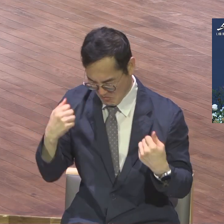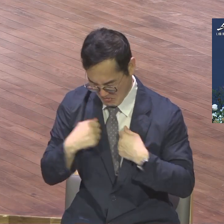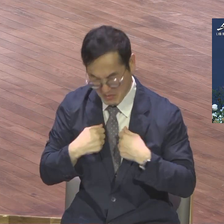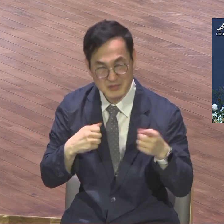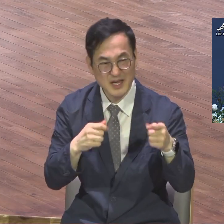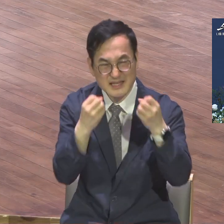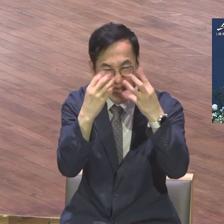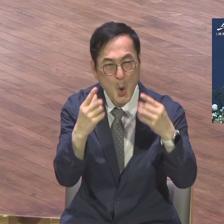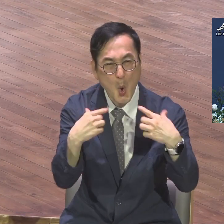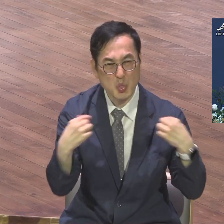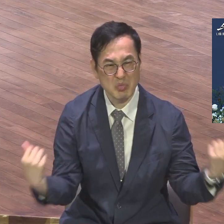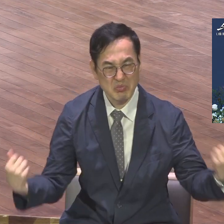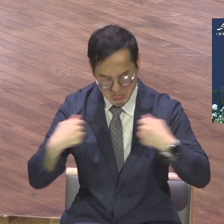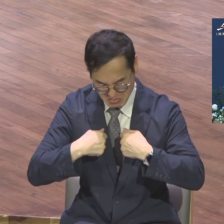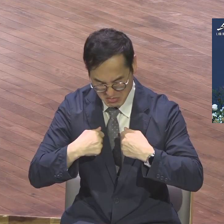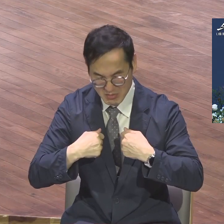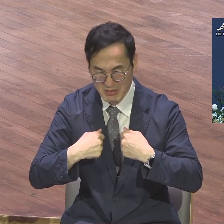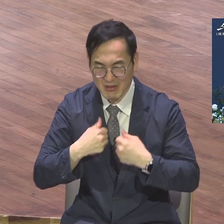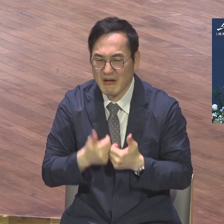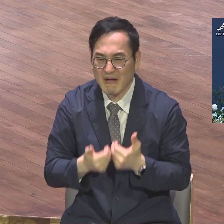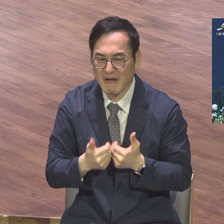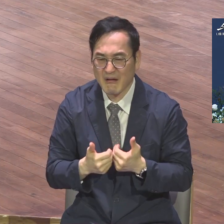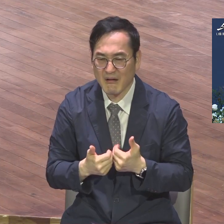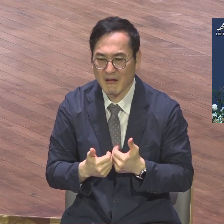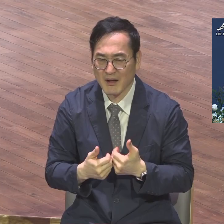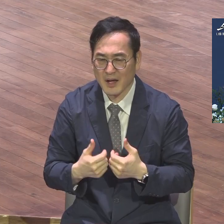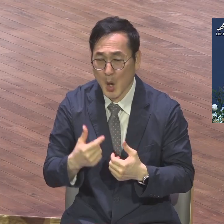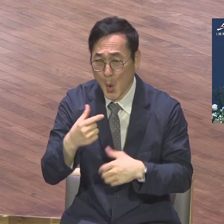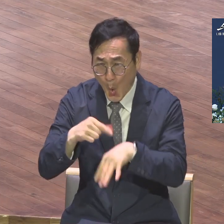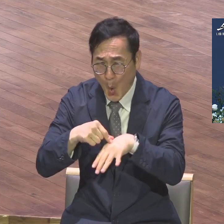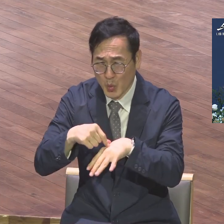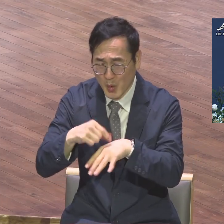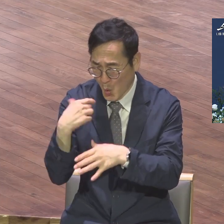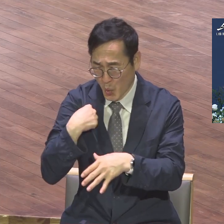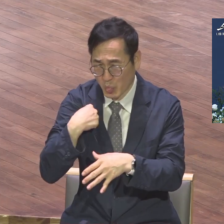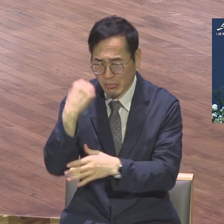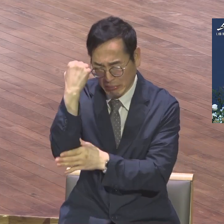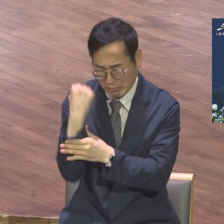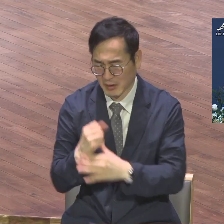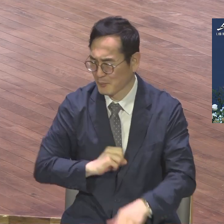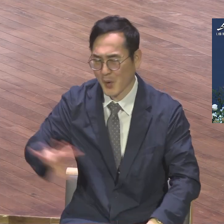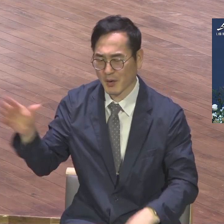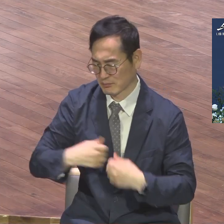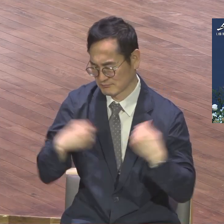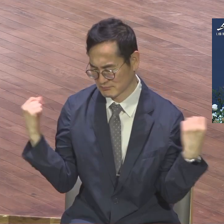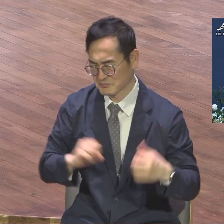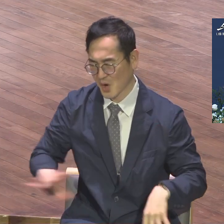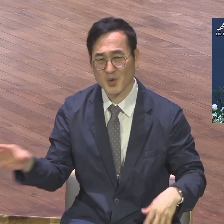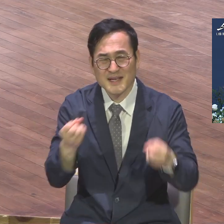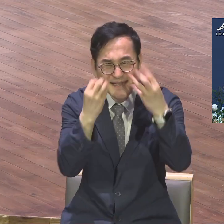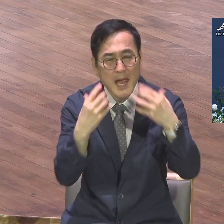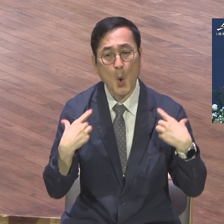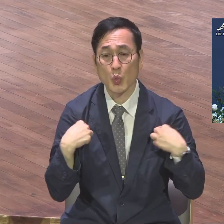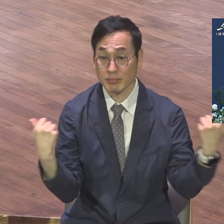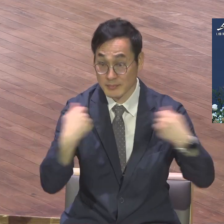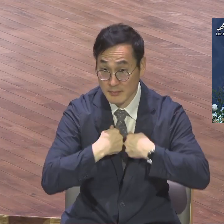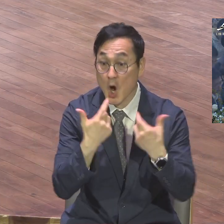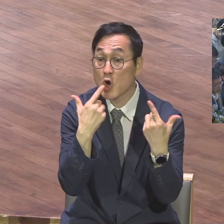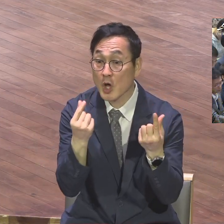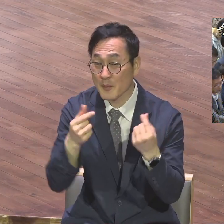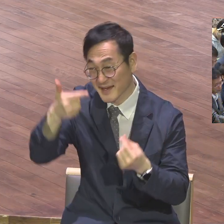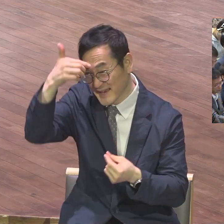흉합니까? 어울리지 않지요. 불편하지요. 옛사람의 옷을 완전히 벗어버리고 새사람의 옷을 입어야